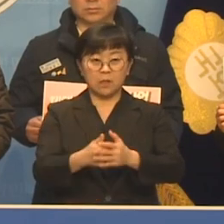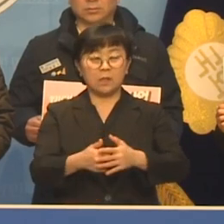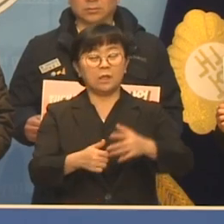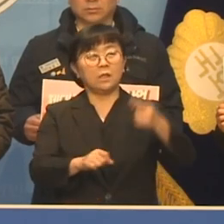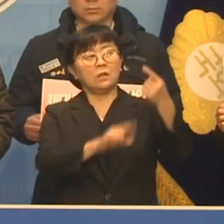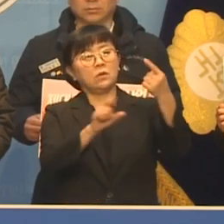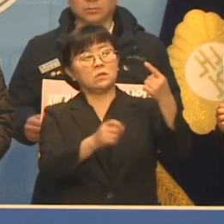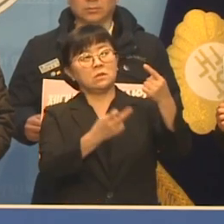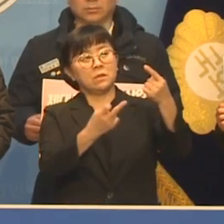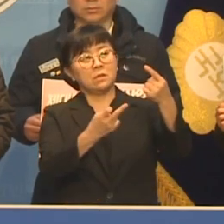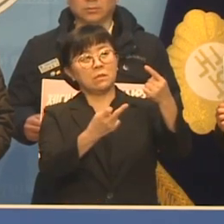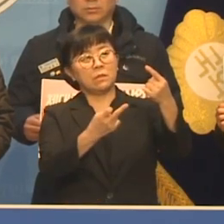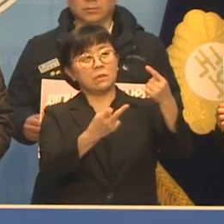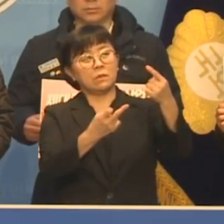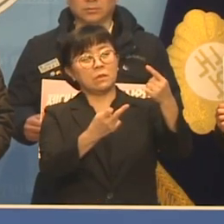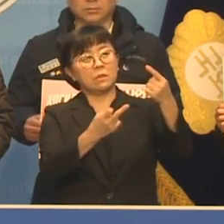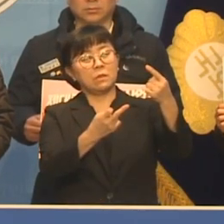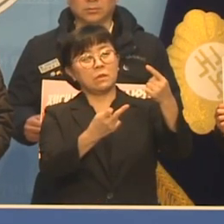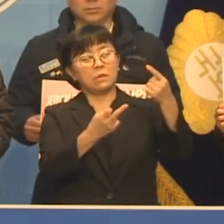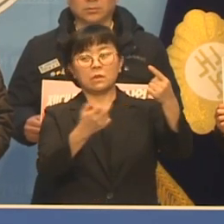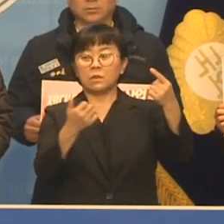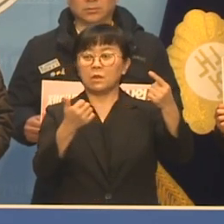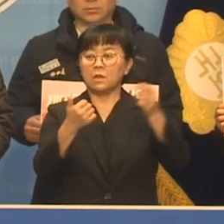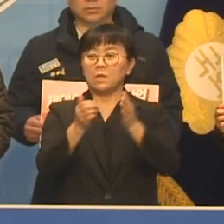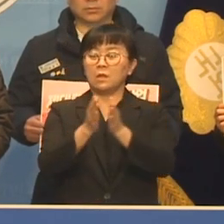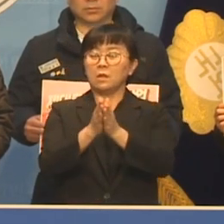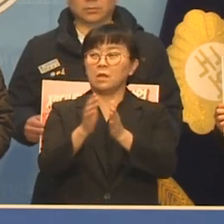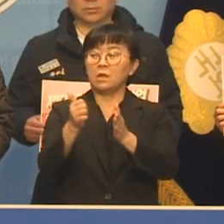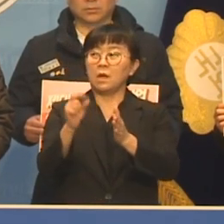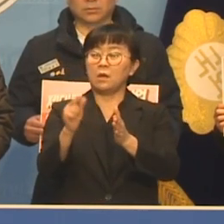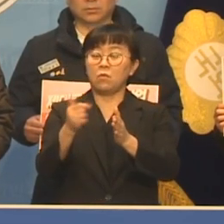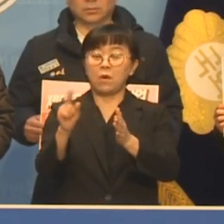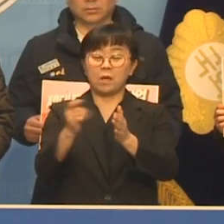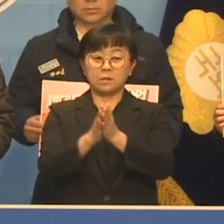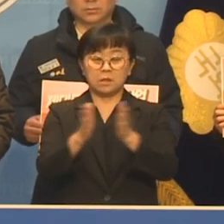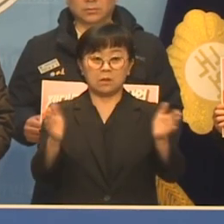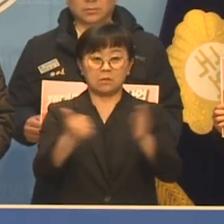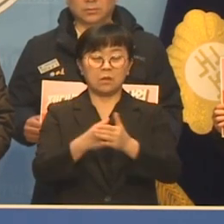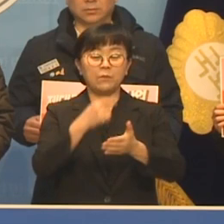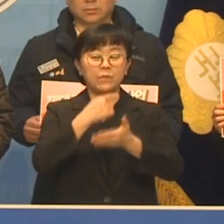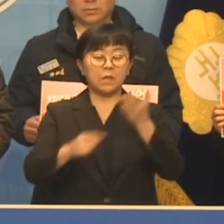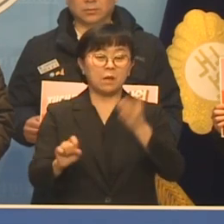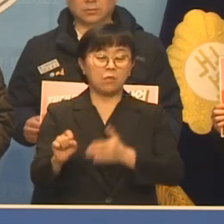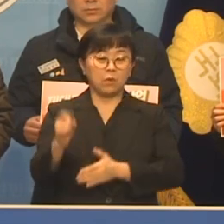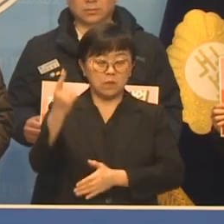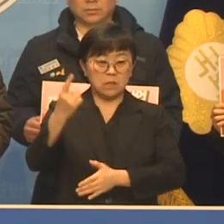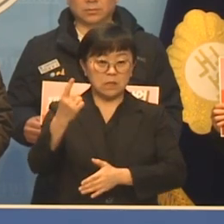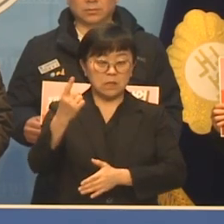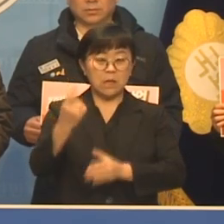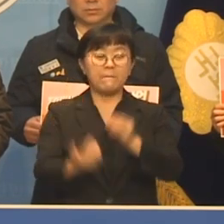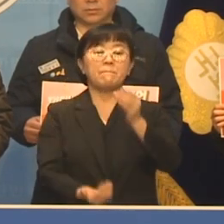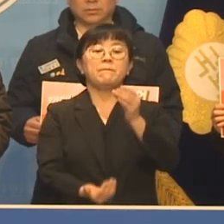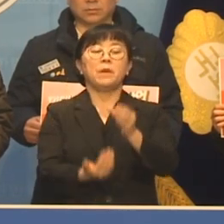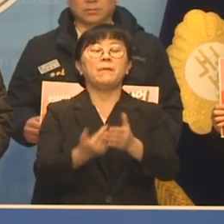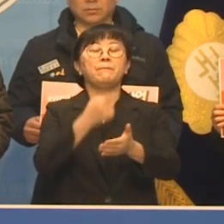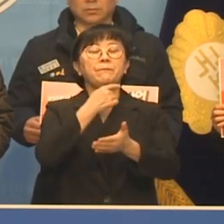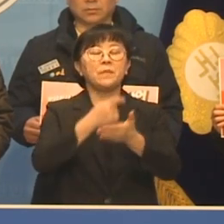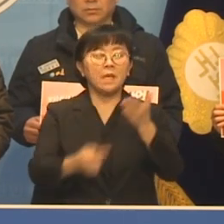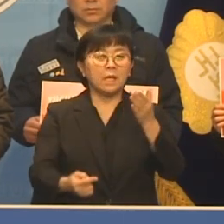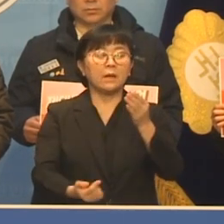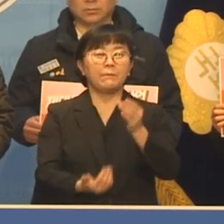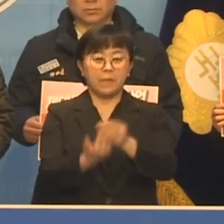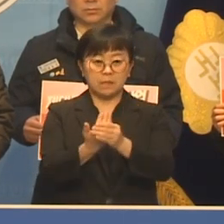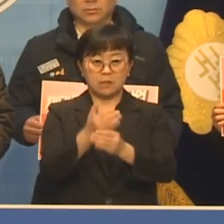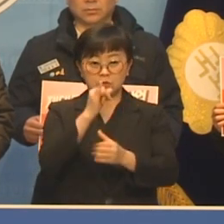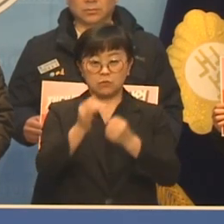12일부터 하나오션을 시작으로 해서 계속 중대재해가 일어나고 있습니다. 그래서 언제 안전사고가